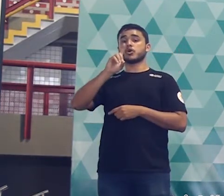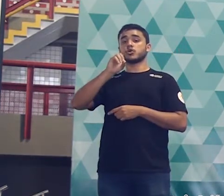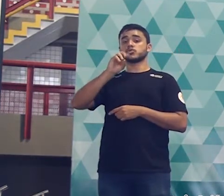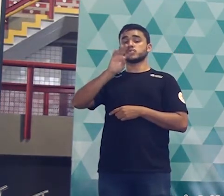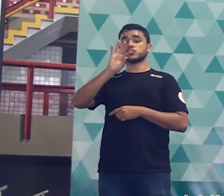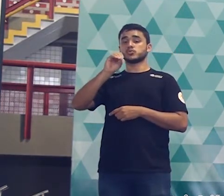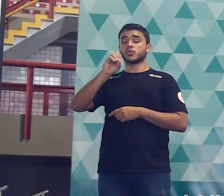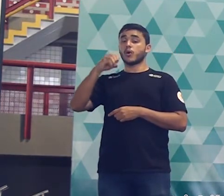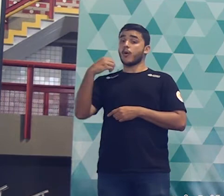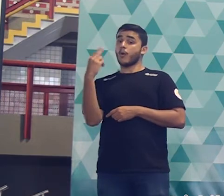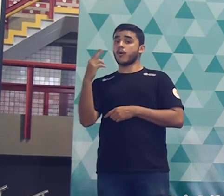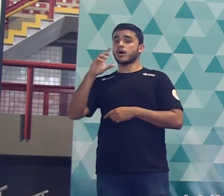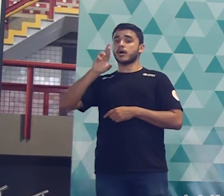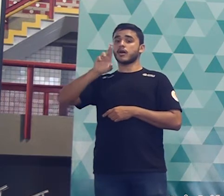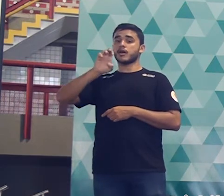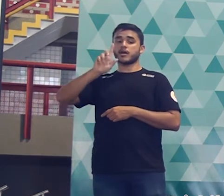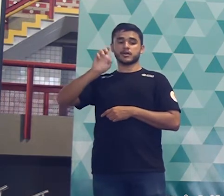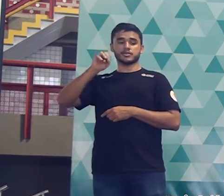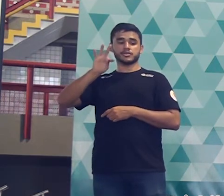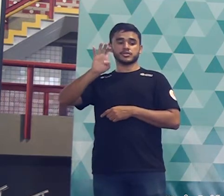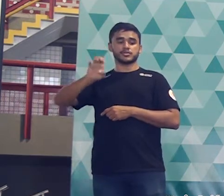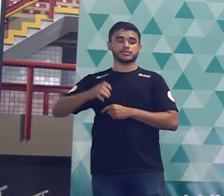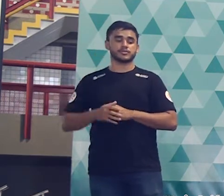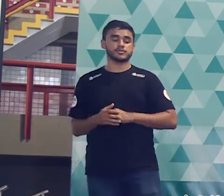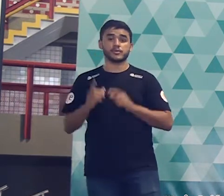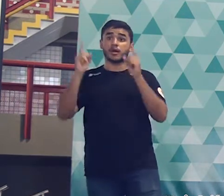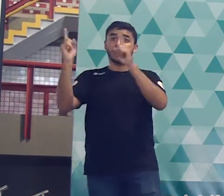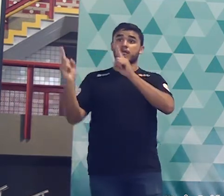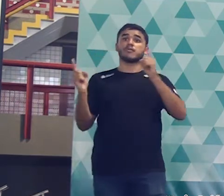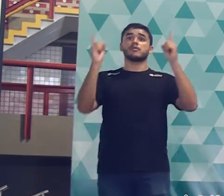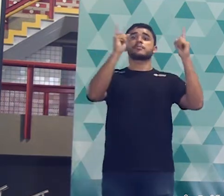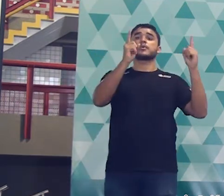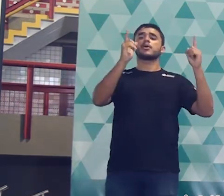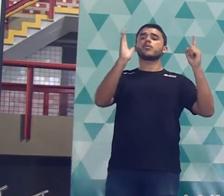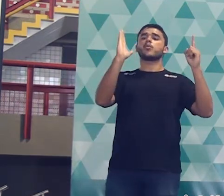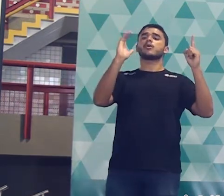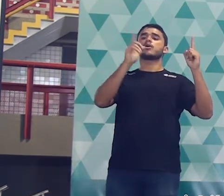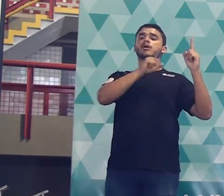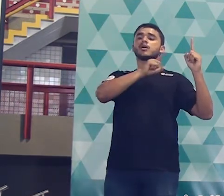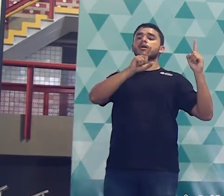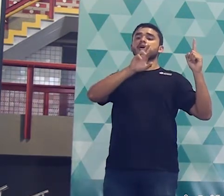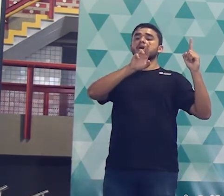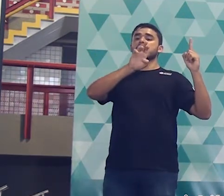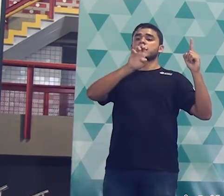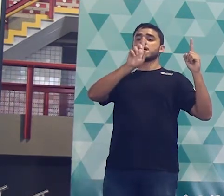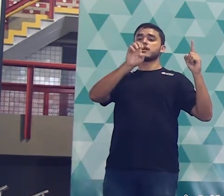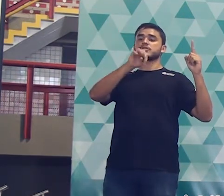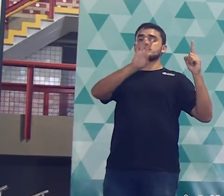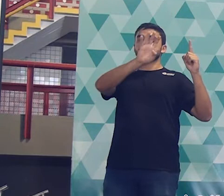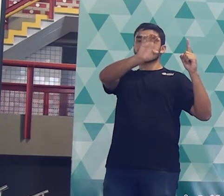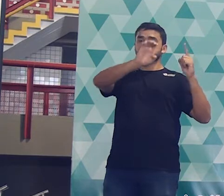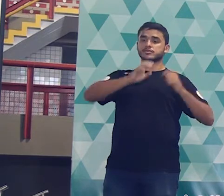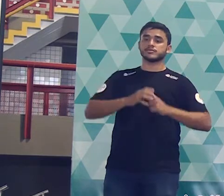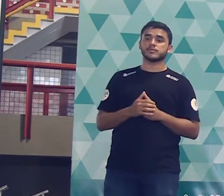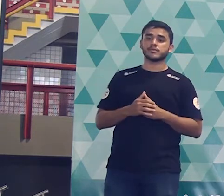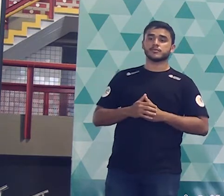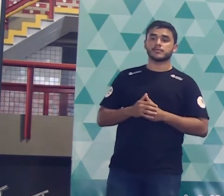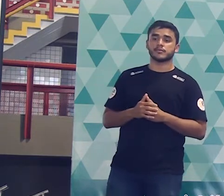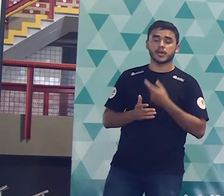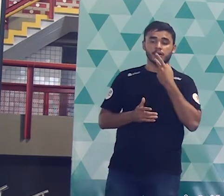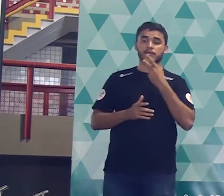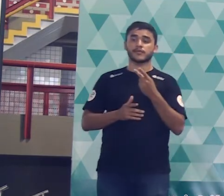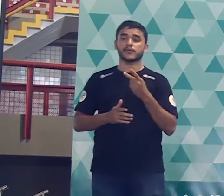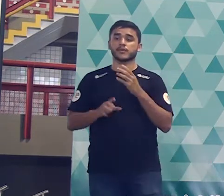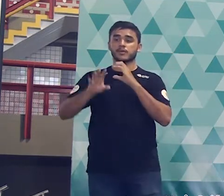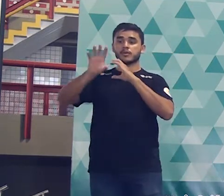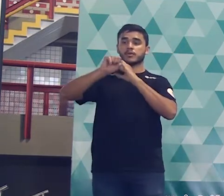Voltar aqui pra gente. Não, tá aqui em cima, ó. HI mais Cl2, é produto ou é reagente? Reagente. Então eles